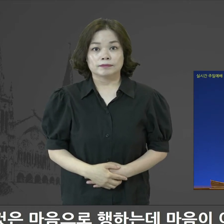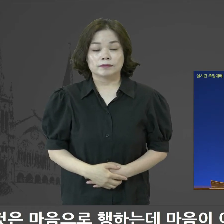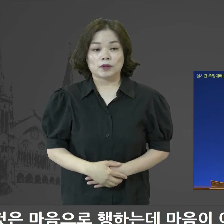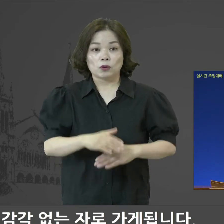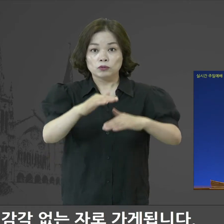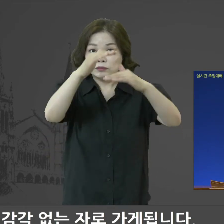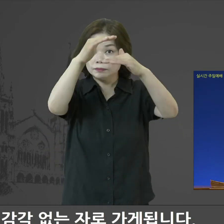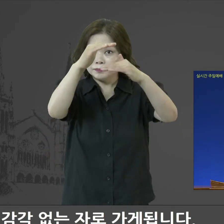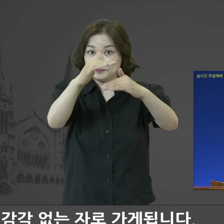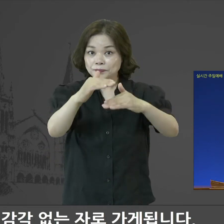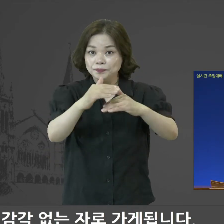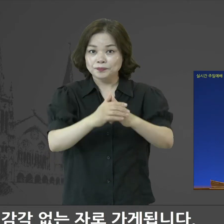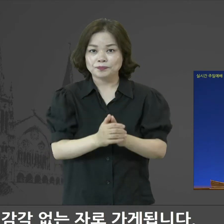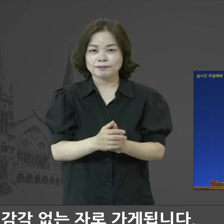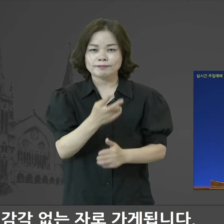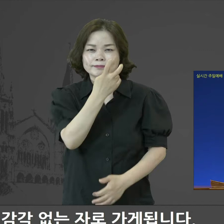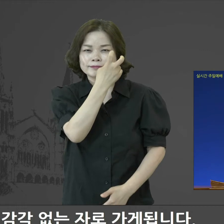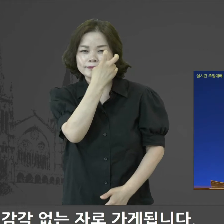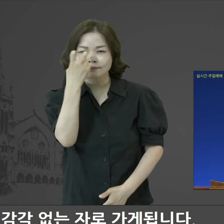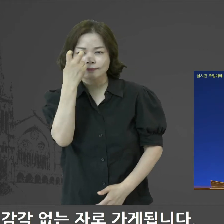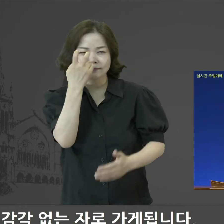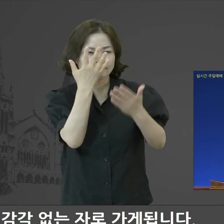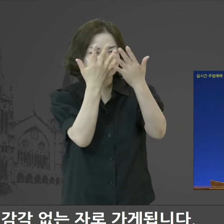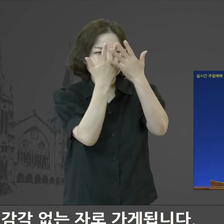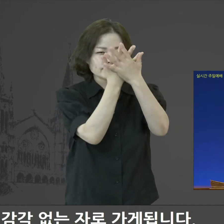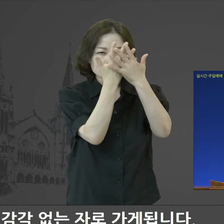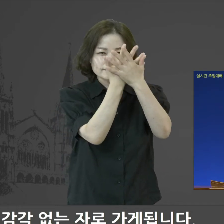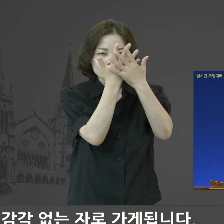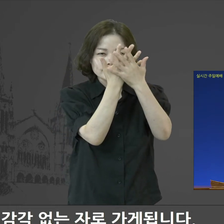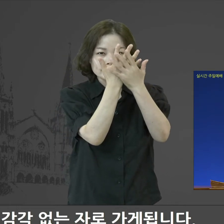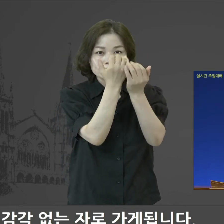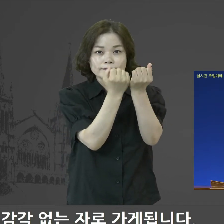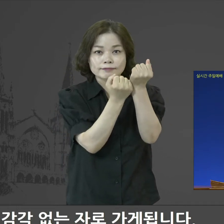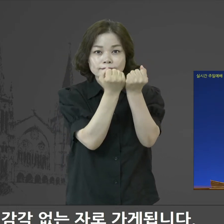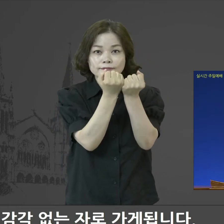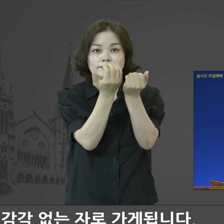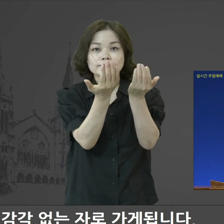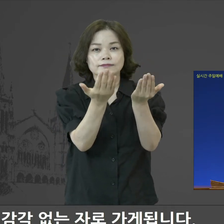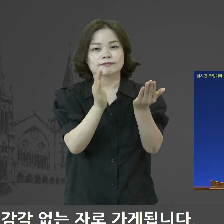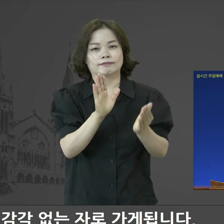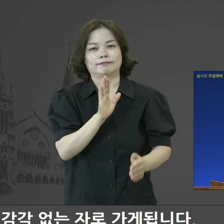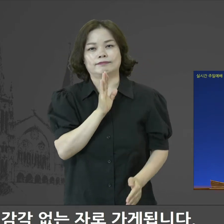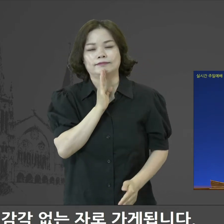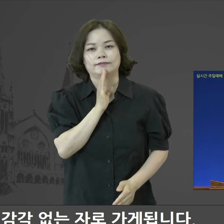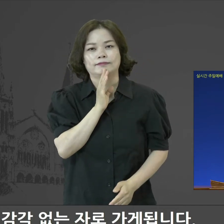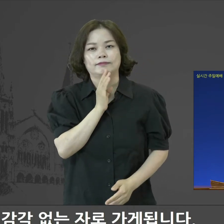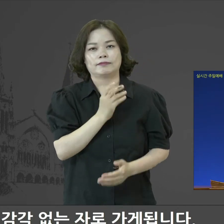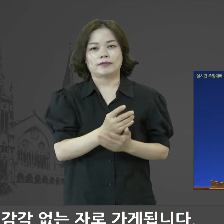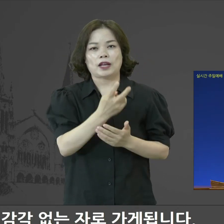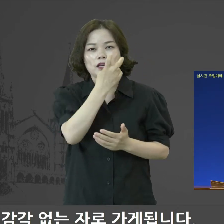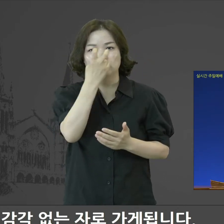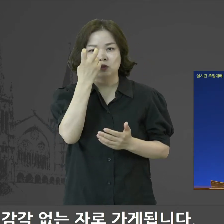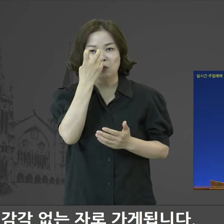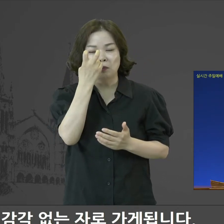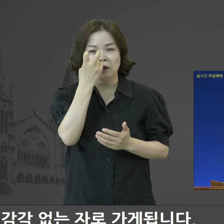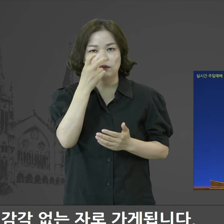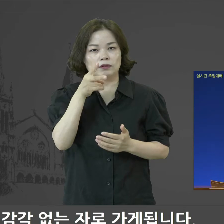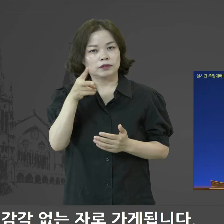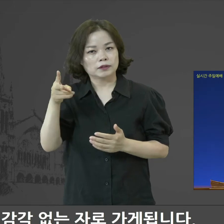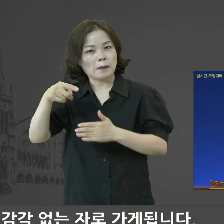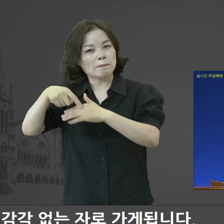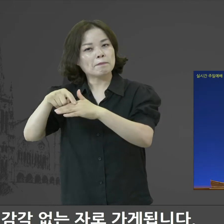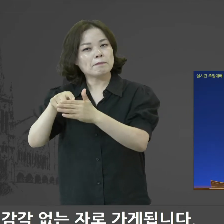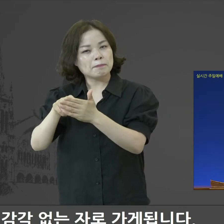오늘 본문은 총명이 어두워진다 이렇게 설명을 하는데, 사실은 총명이 대신에 마음이 어두워진다